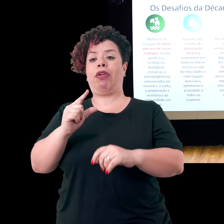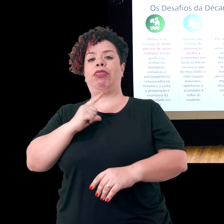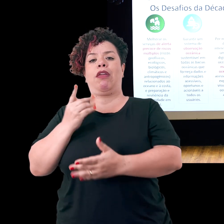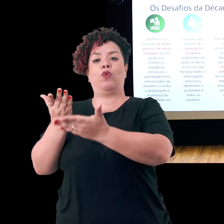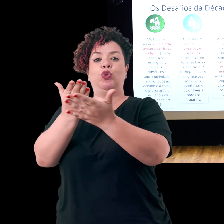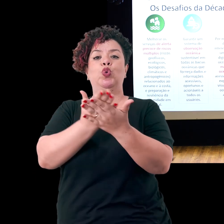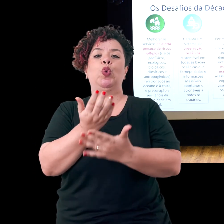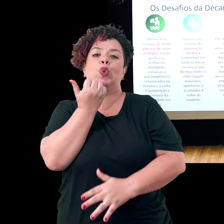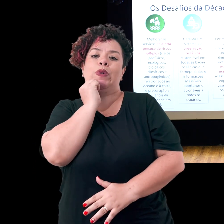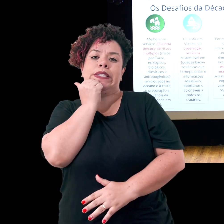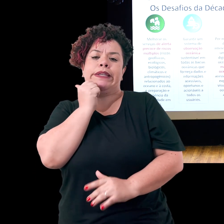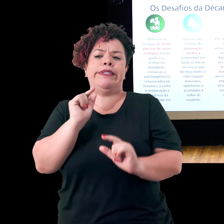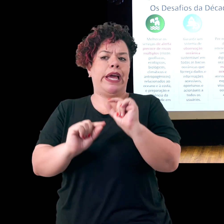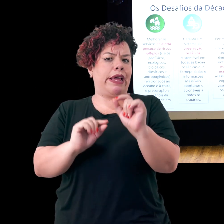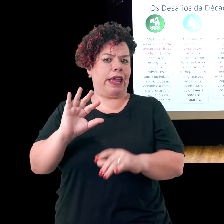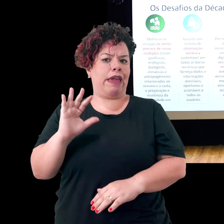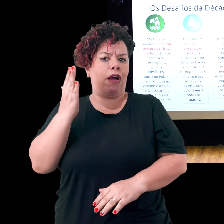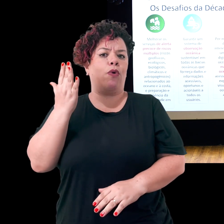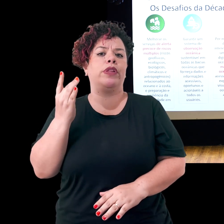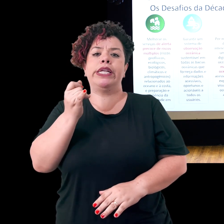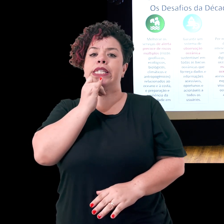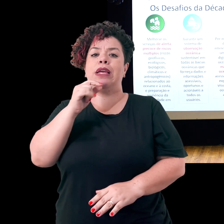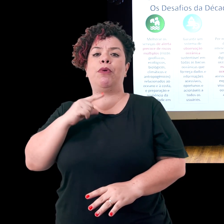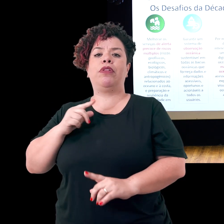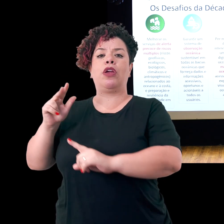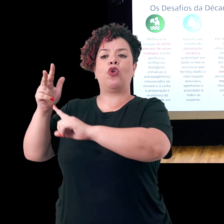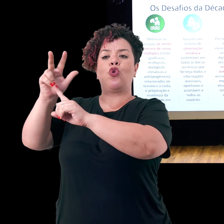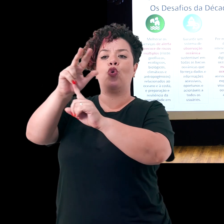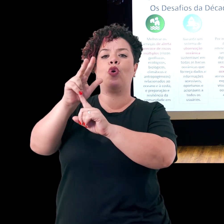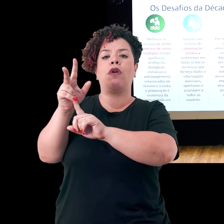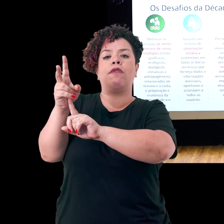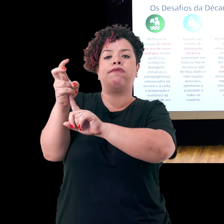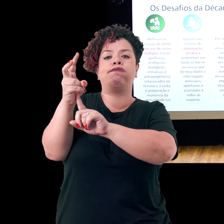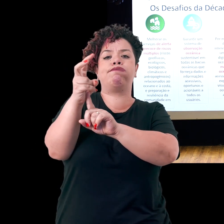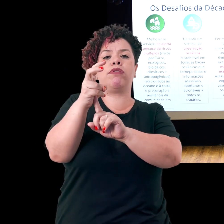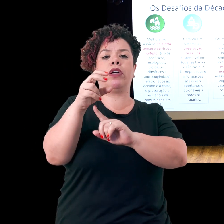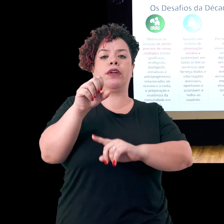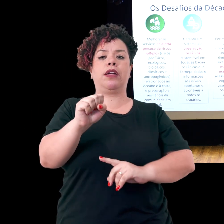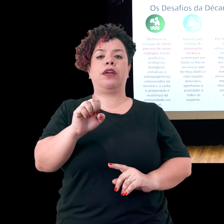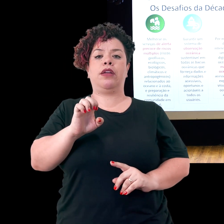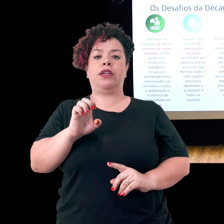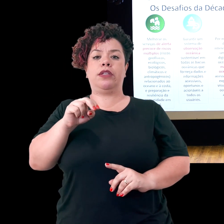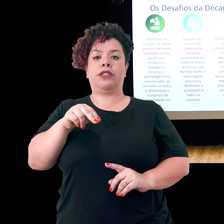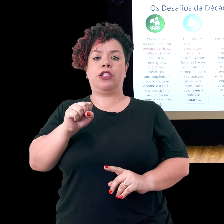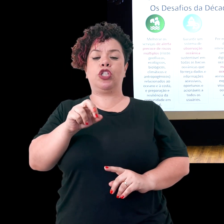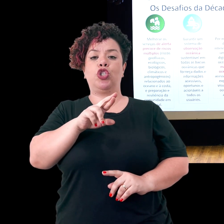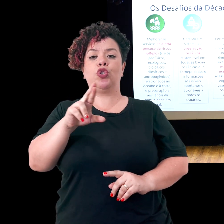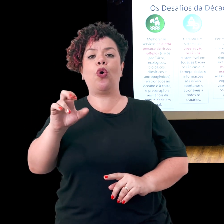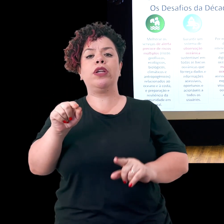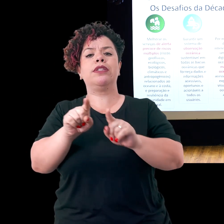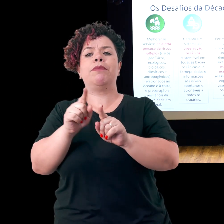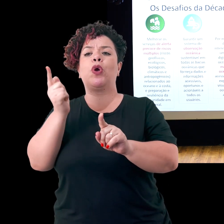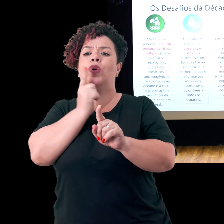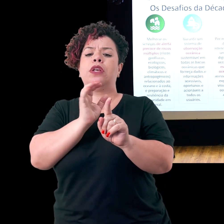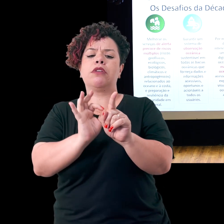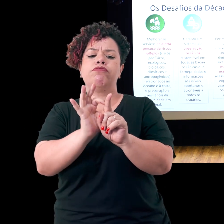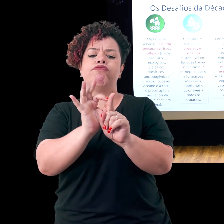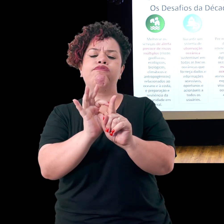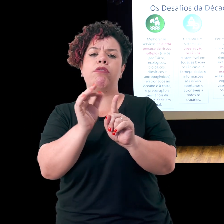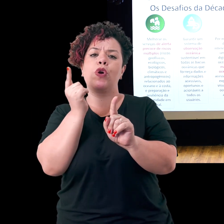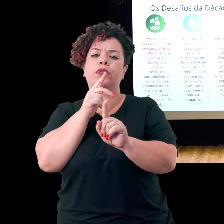por trás. Quem é que desenvolve os sensores que a gente usa? Quem é que calibra esses sensores? Quem